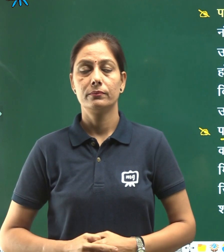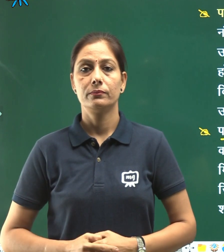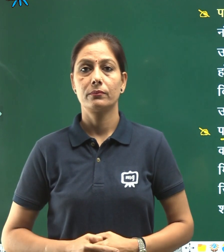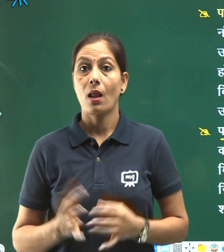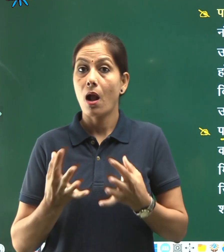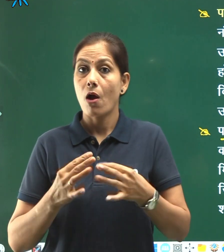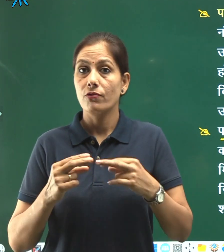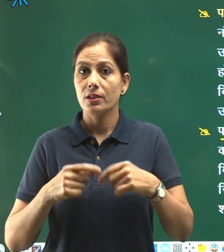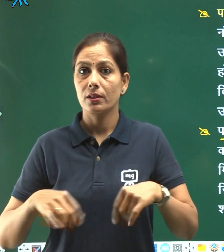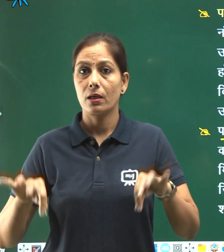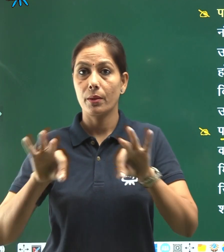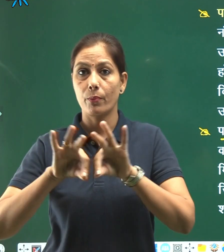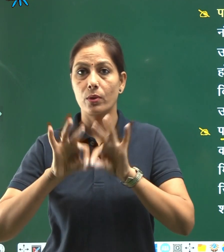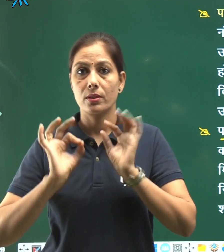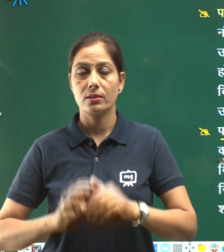आवश्यकता